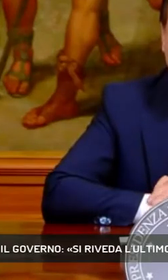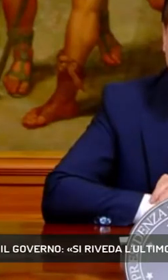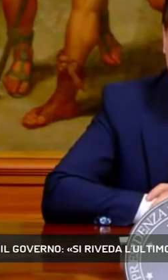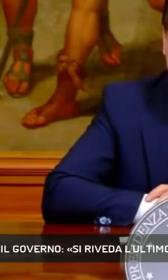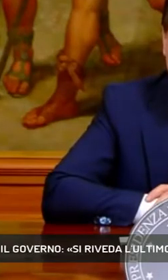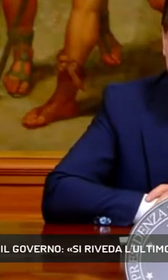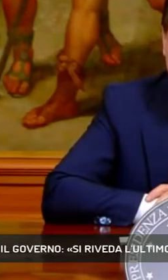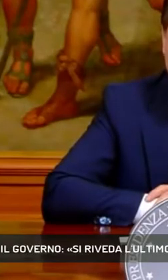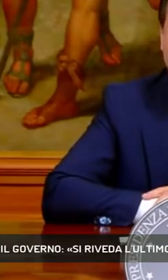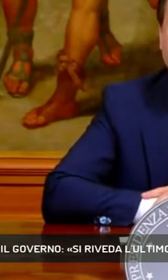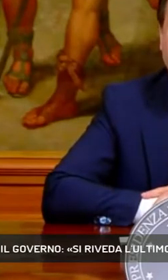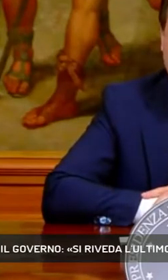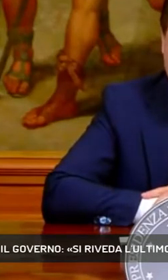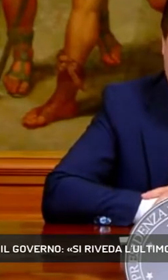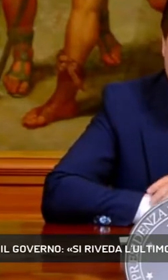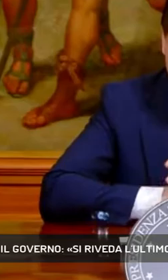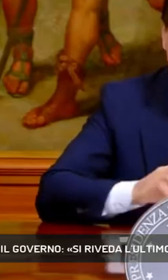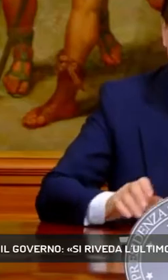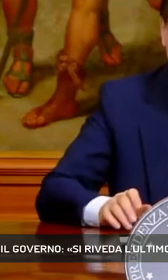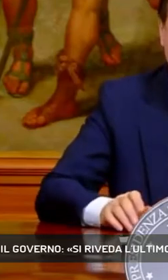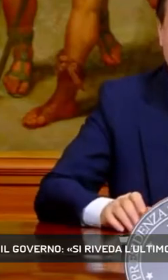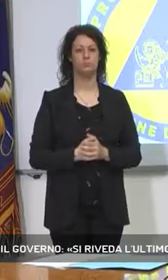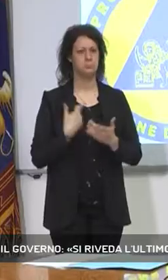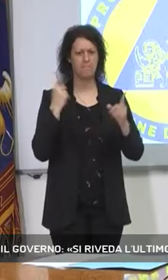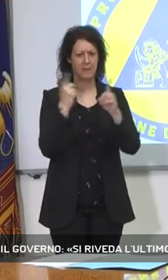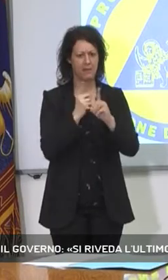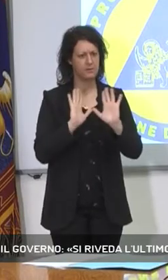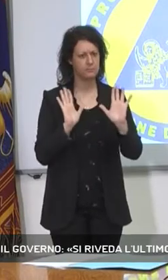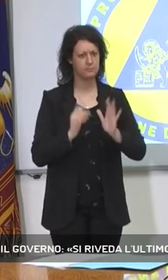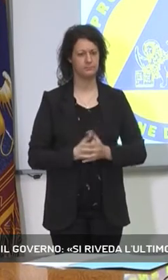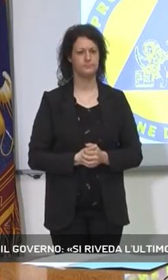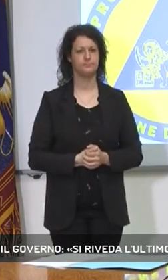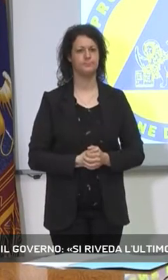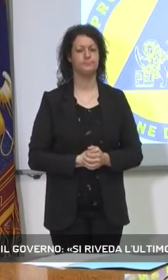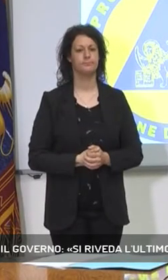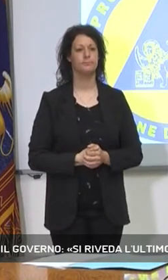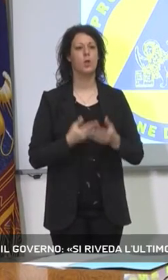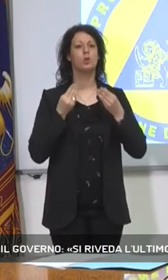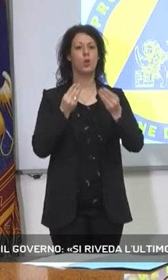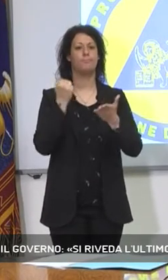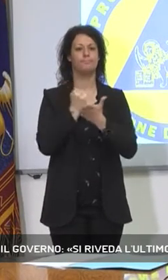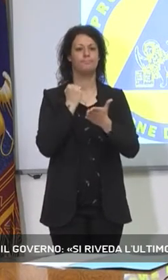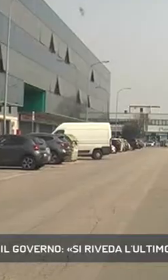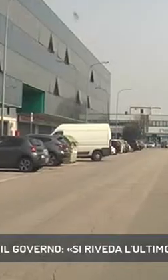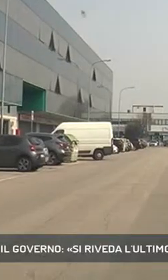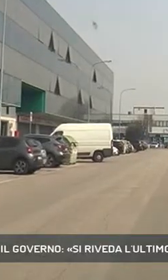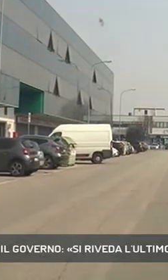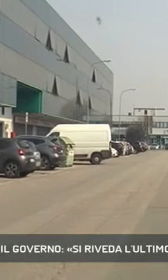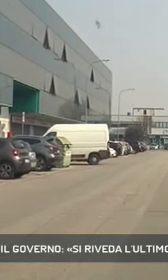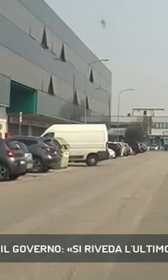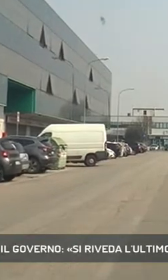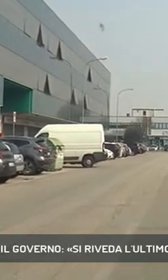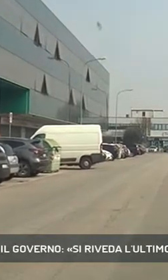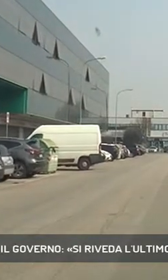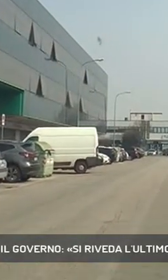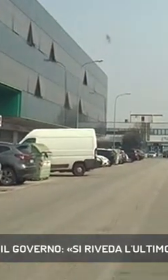della regione è stata decisa perché occorre un cambio di passo un segnale forte di fronte al sacrificio di chi è a casa con l'attività chiusa da due mesi